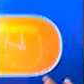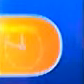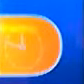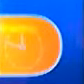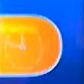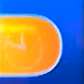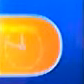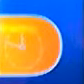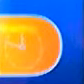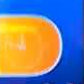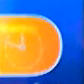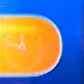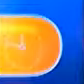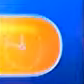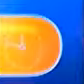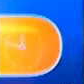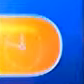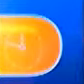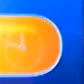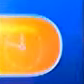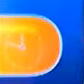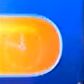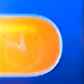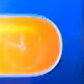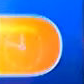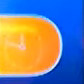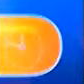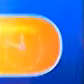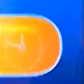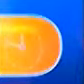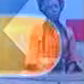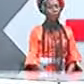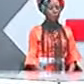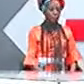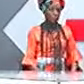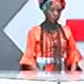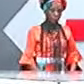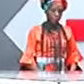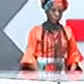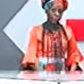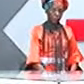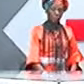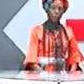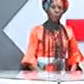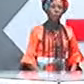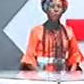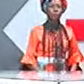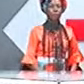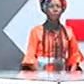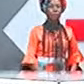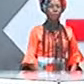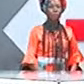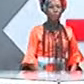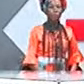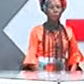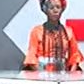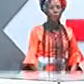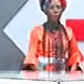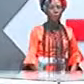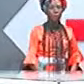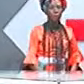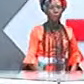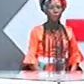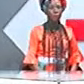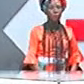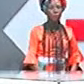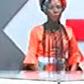ntufu naye tebikola mazima osobola okuba nga olina obujulirwa naye nga sige mazima nga mu kkooti owozezza bulungi naye